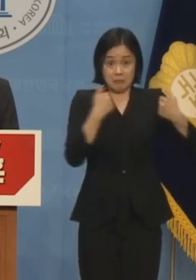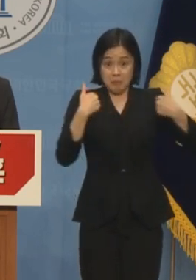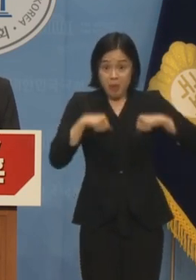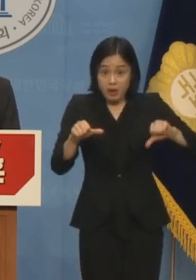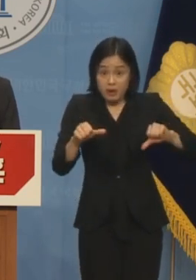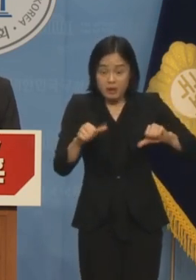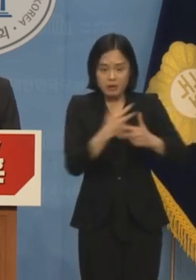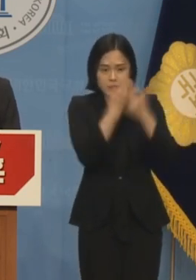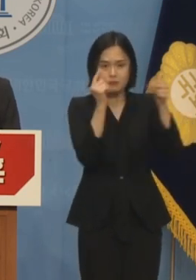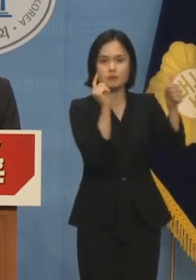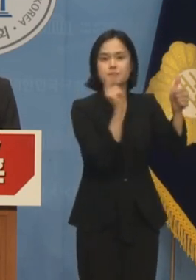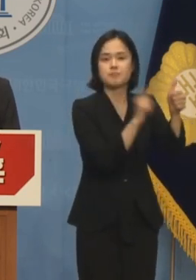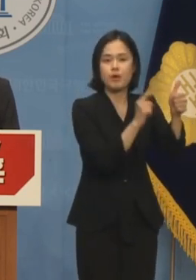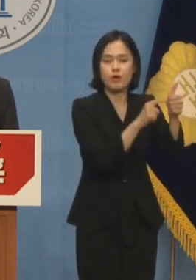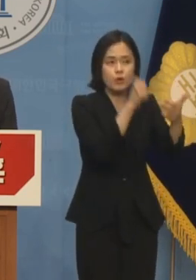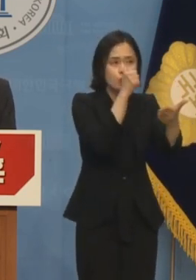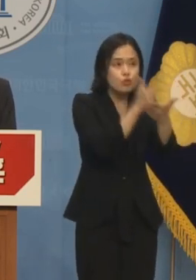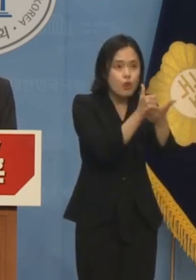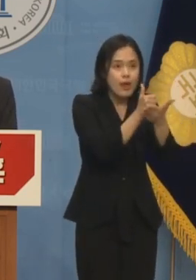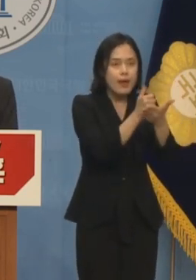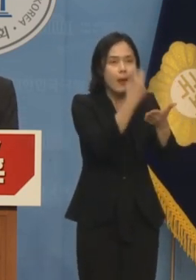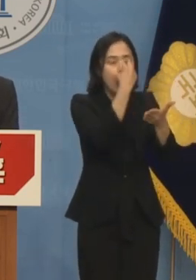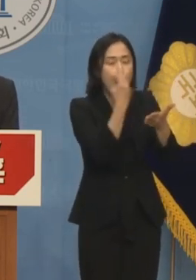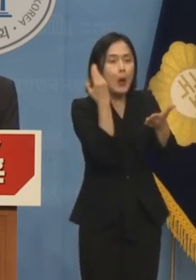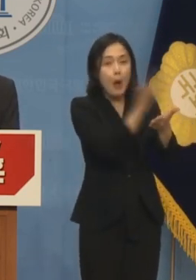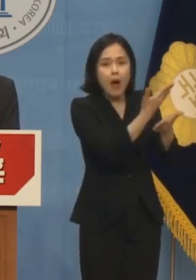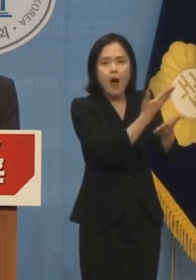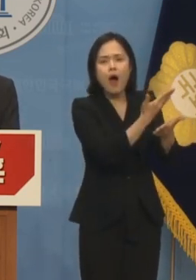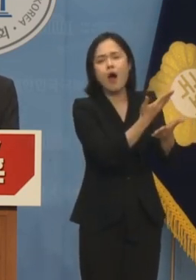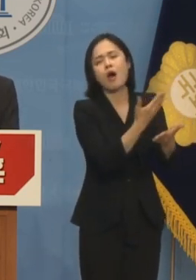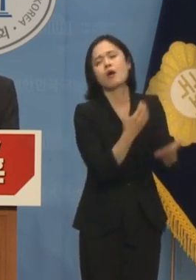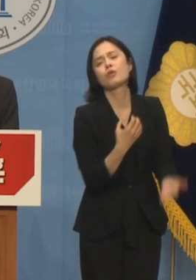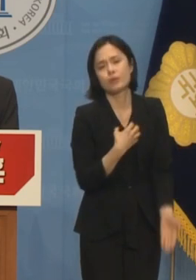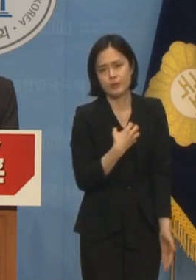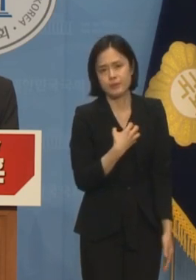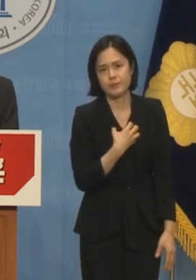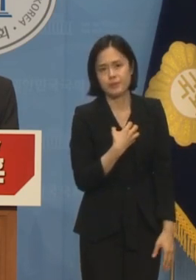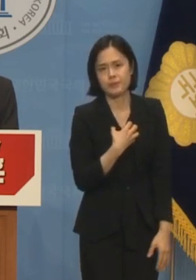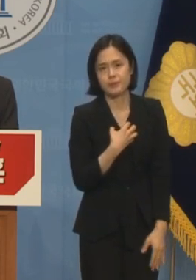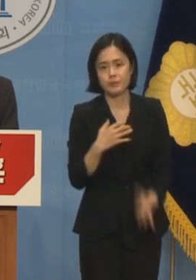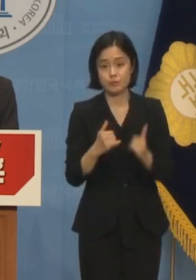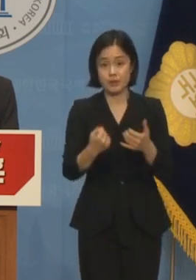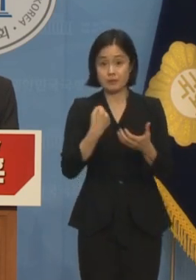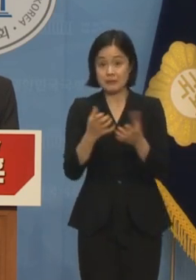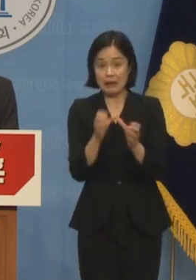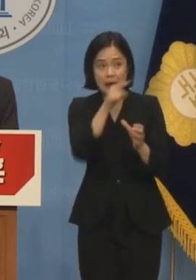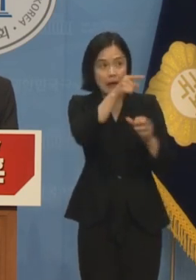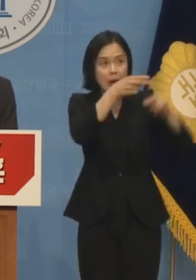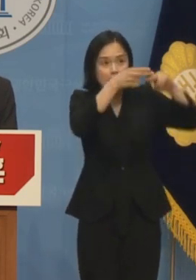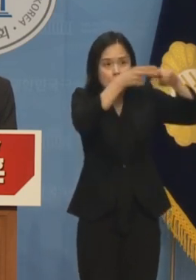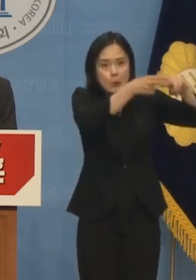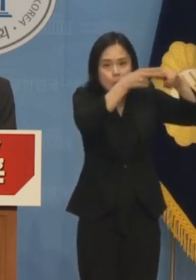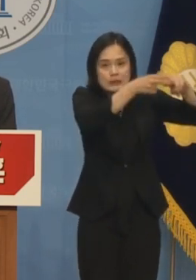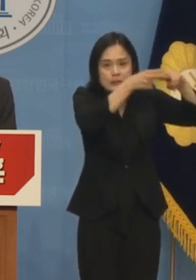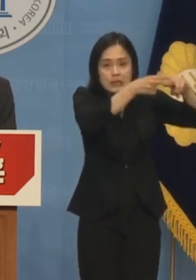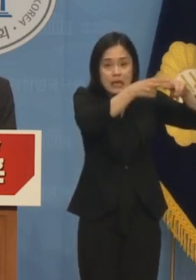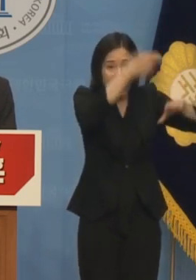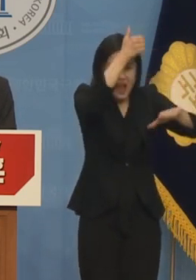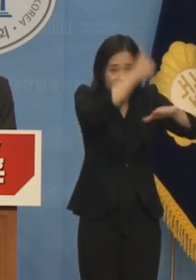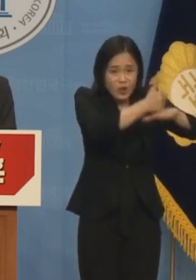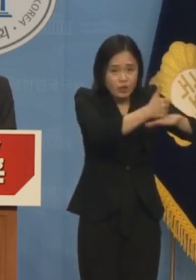범죄는 별것 아닌 것처럼 치부되고 또 우리 역시 독재의 발길질에